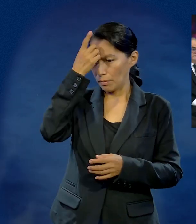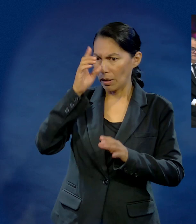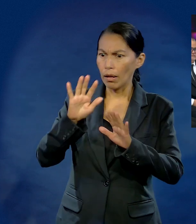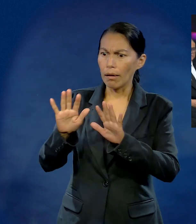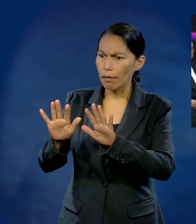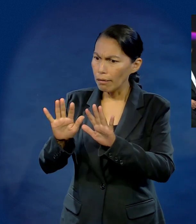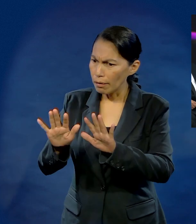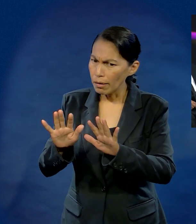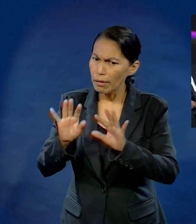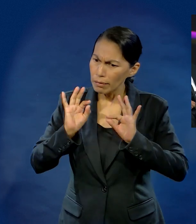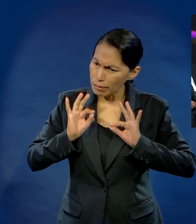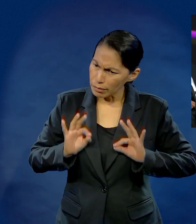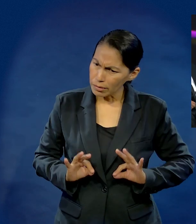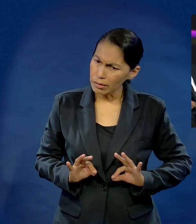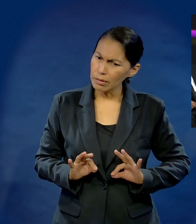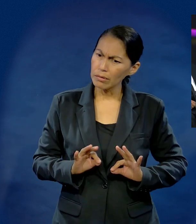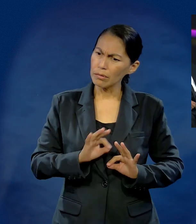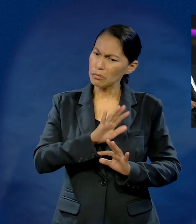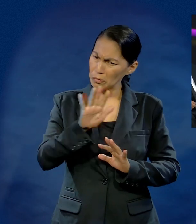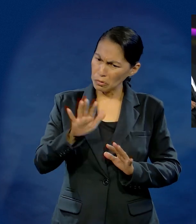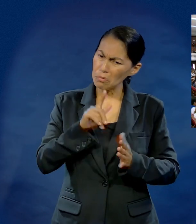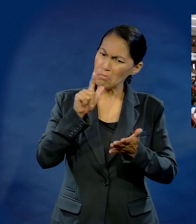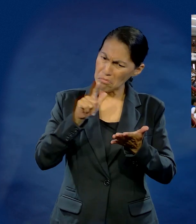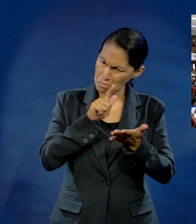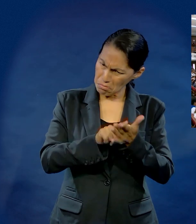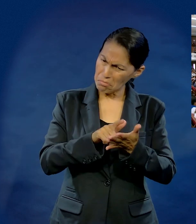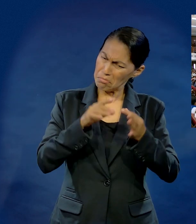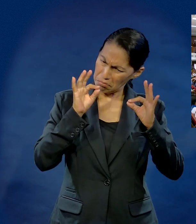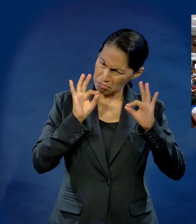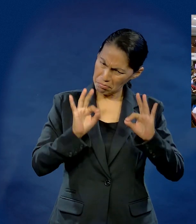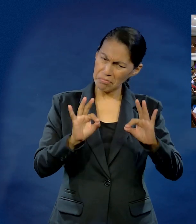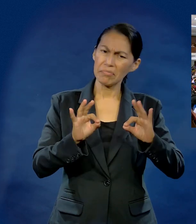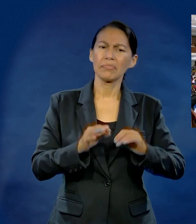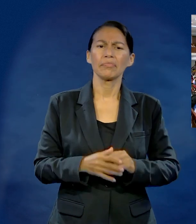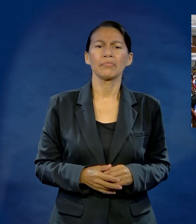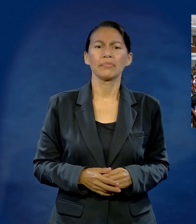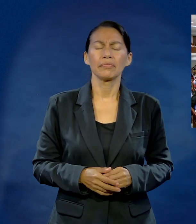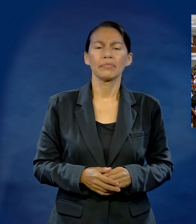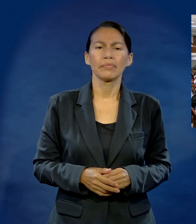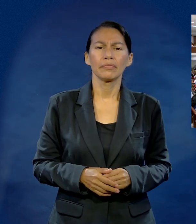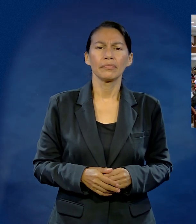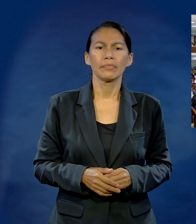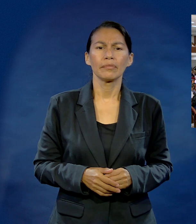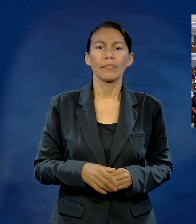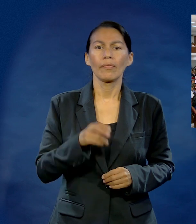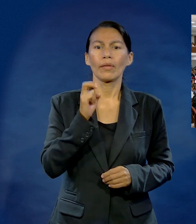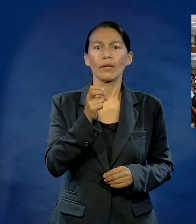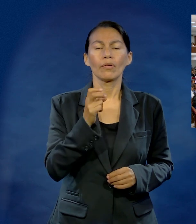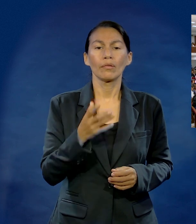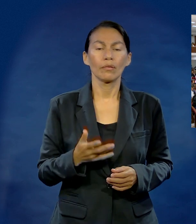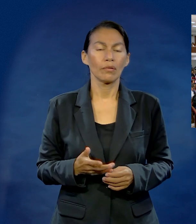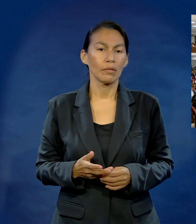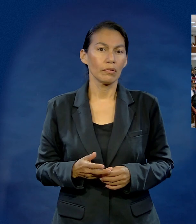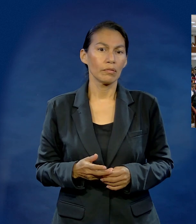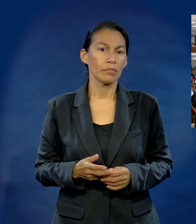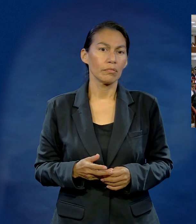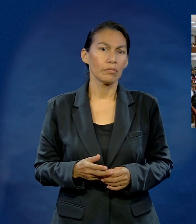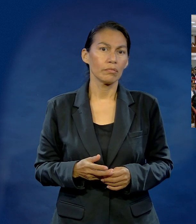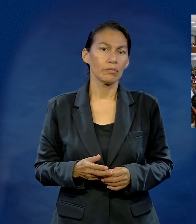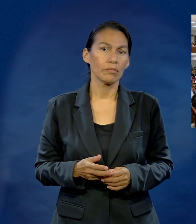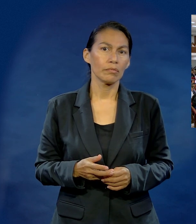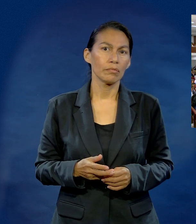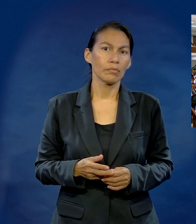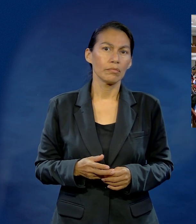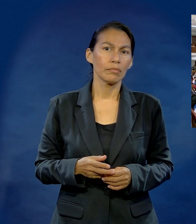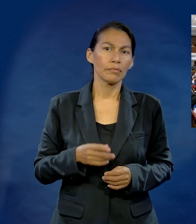decía, pero ¿por qué el patrón no se decide? Está fácil, traemos espadas, vamos y asaltamos un rancho y comemos porque comemos. Esa era la forma en que